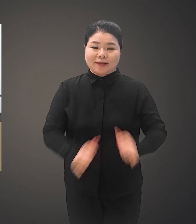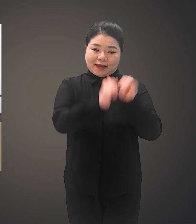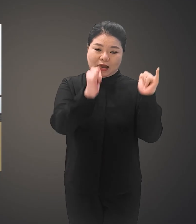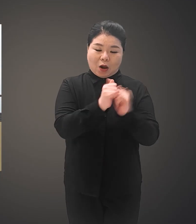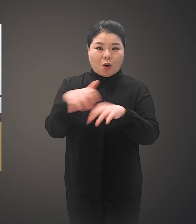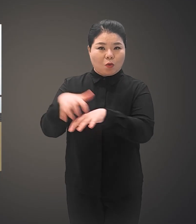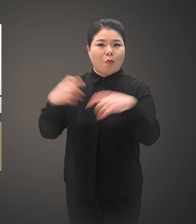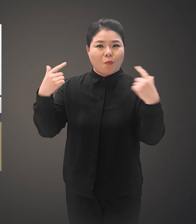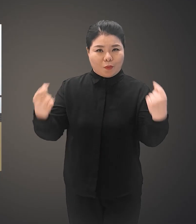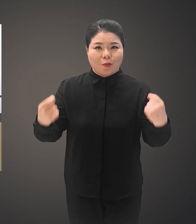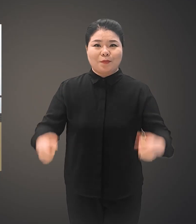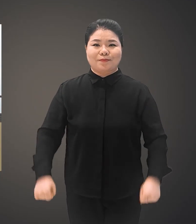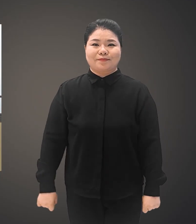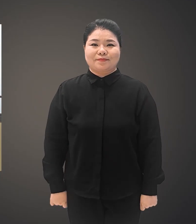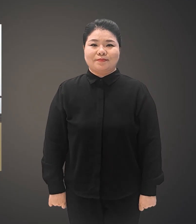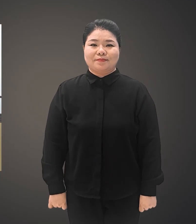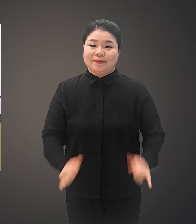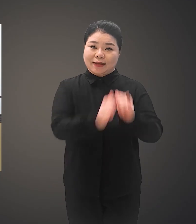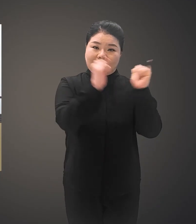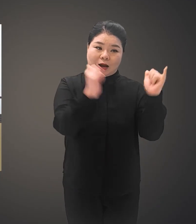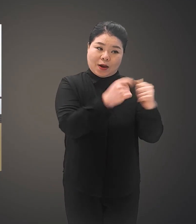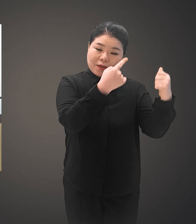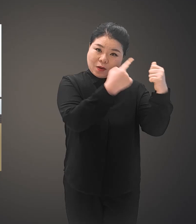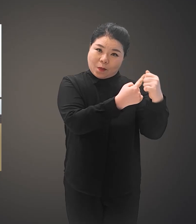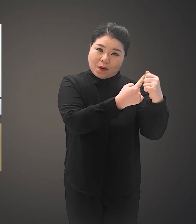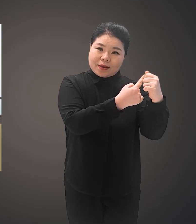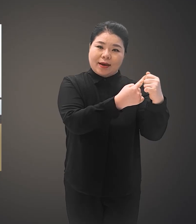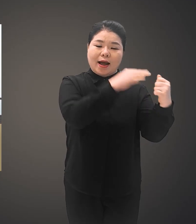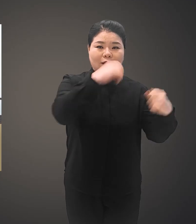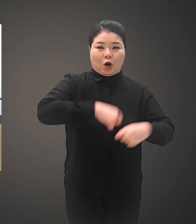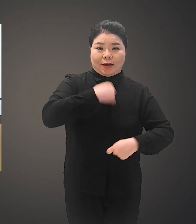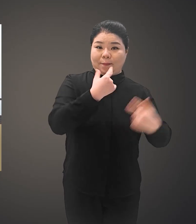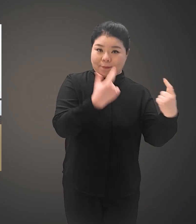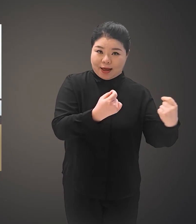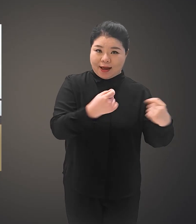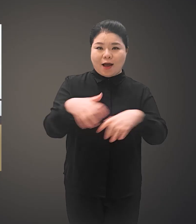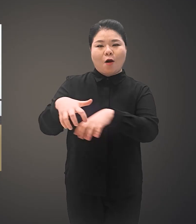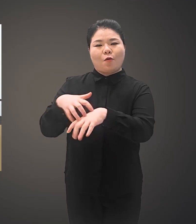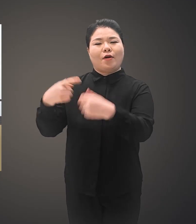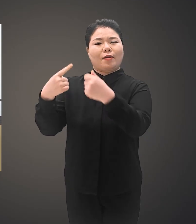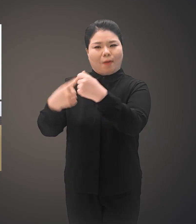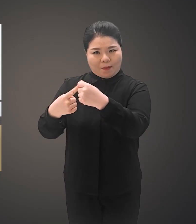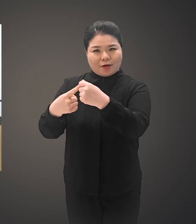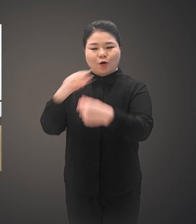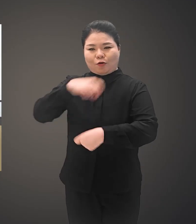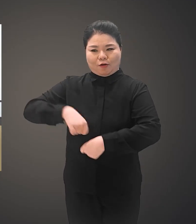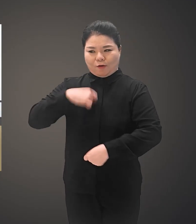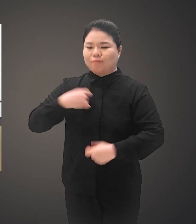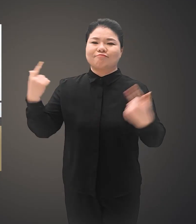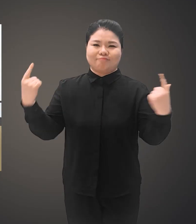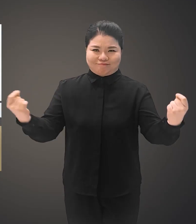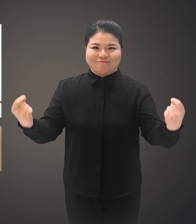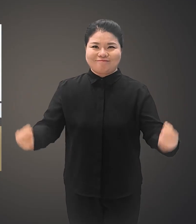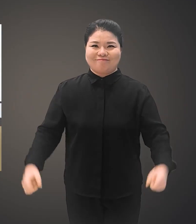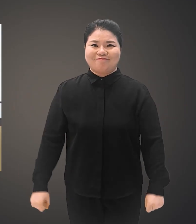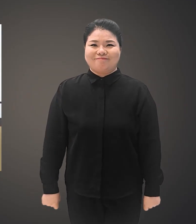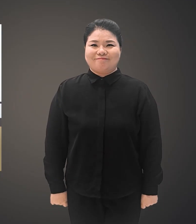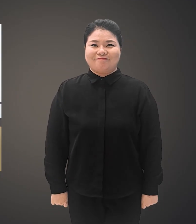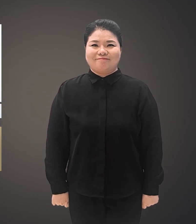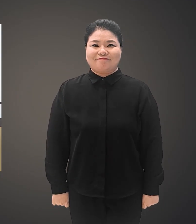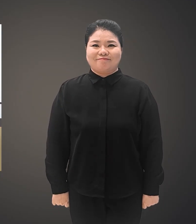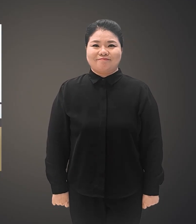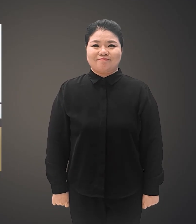사회와 조직은 다르지 않다. 사회의 제1덕목이 정의이듯이 조직의 제1덕목도 정의이어야